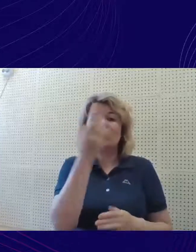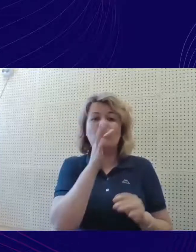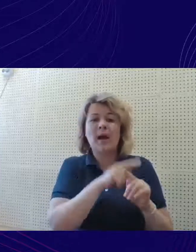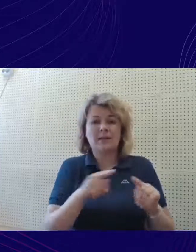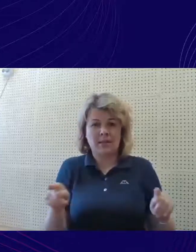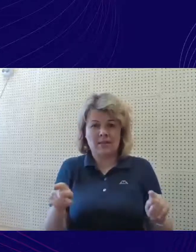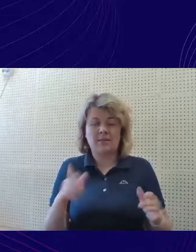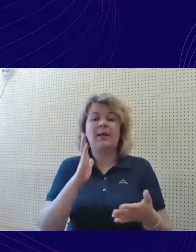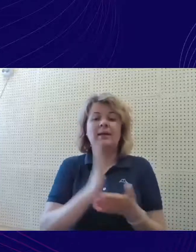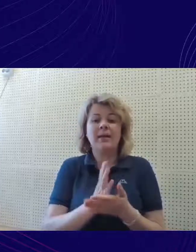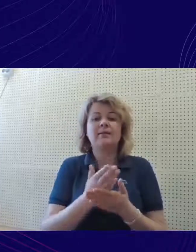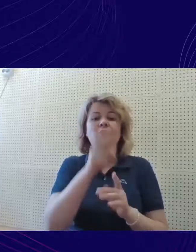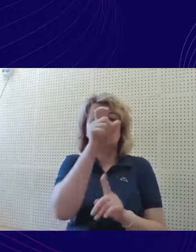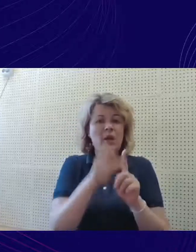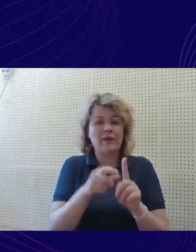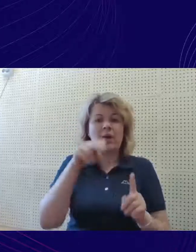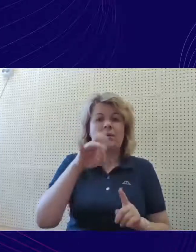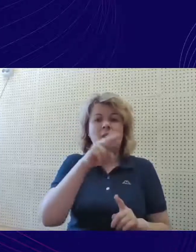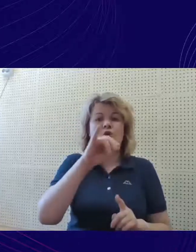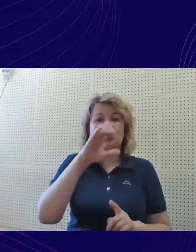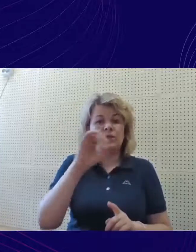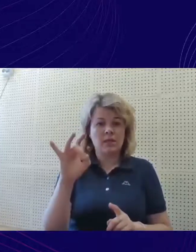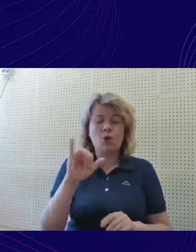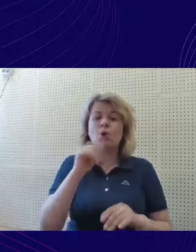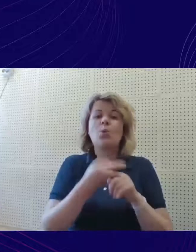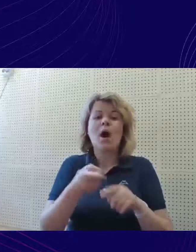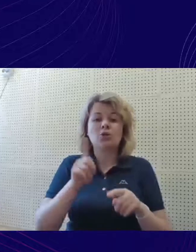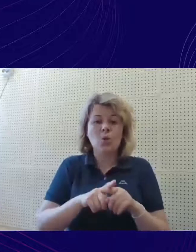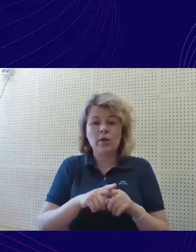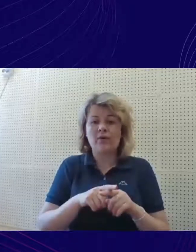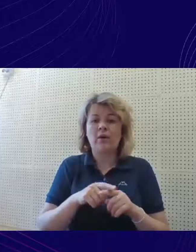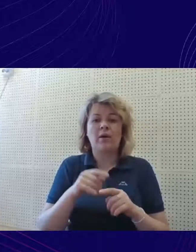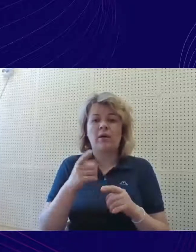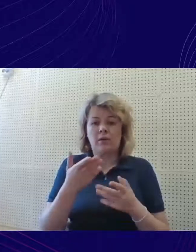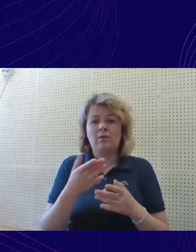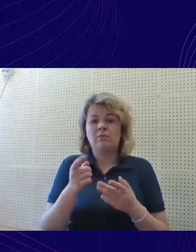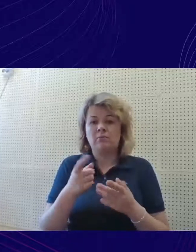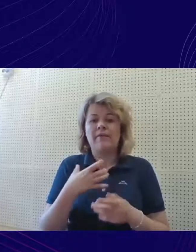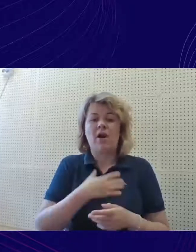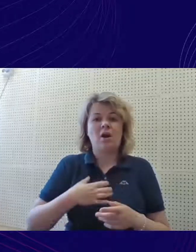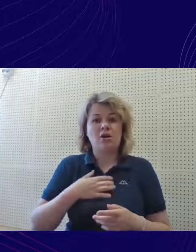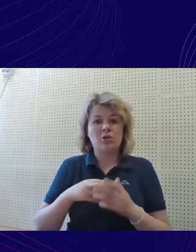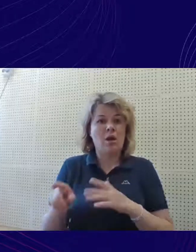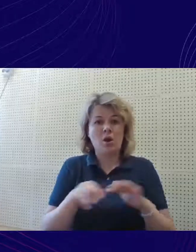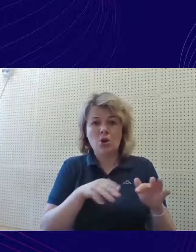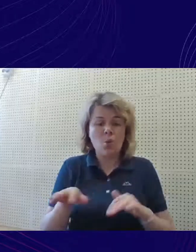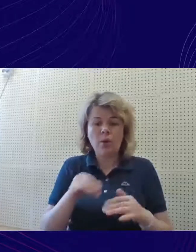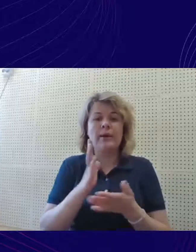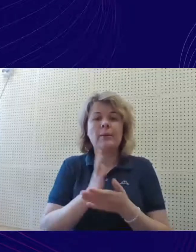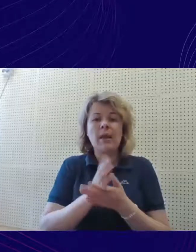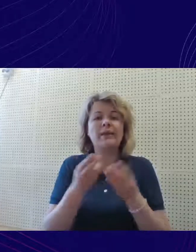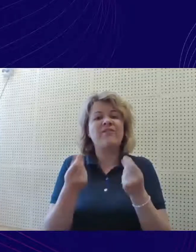Есть продюсер, у которого немалую роль играет финансовый результат, и